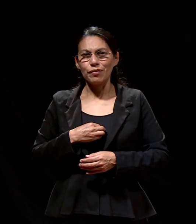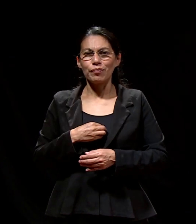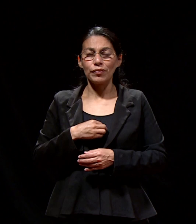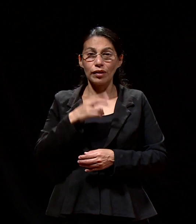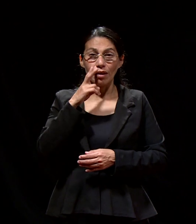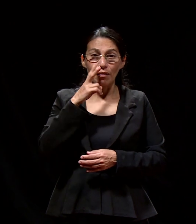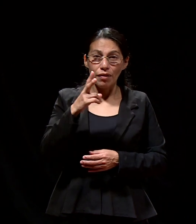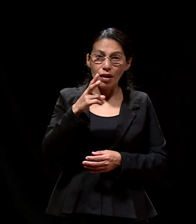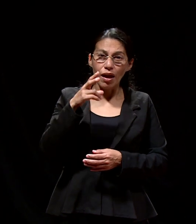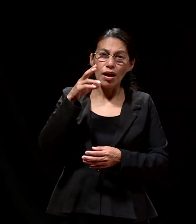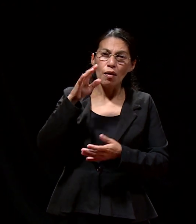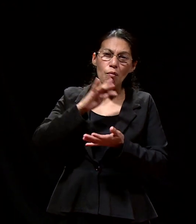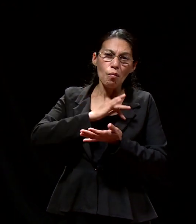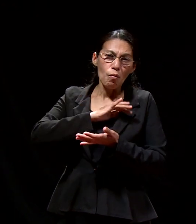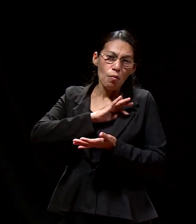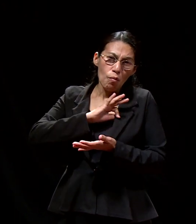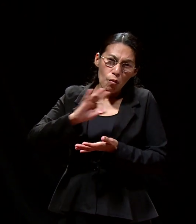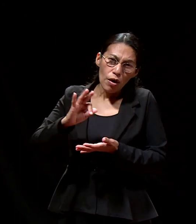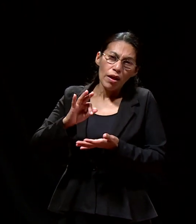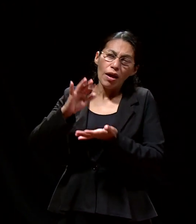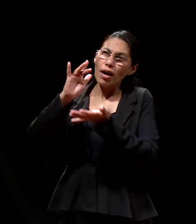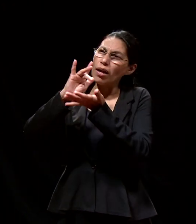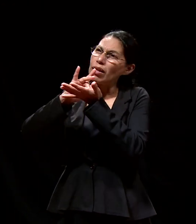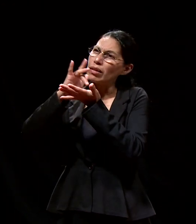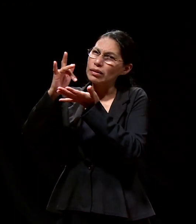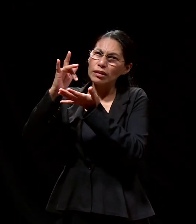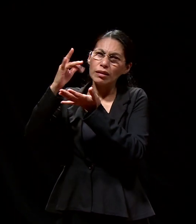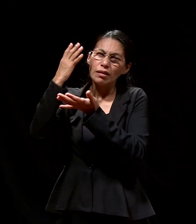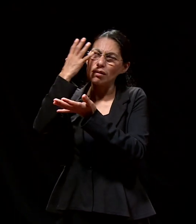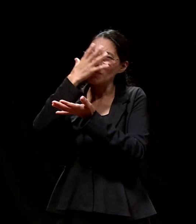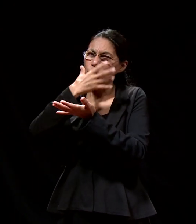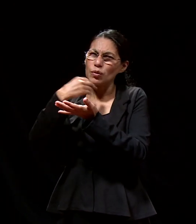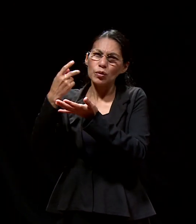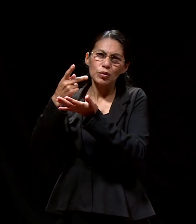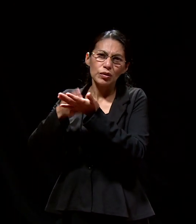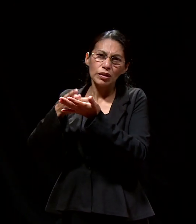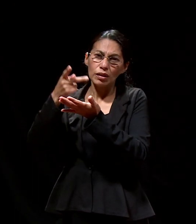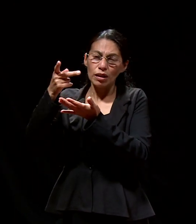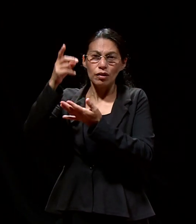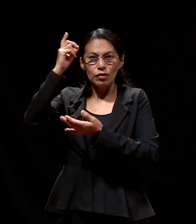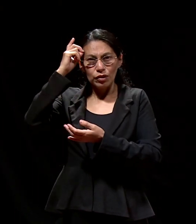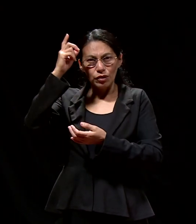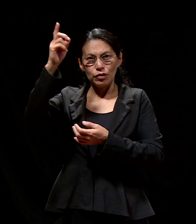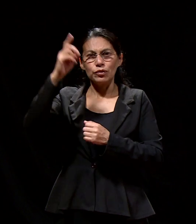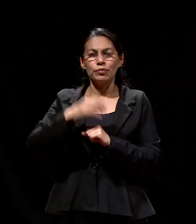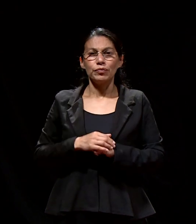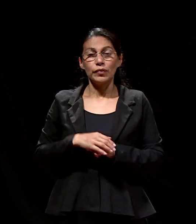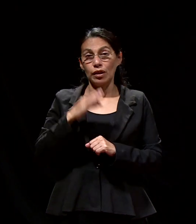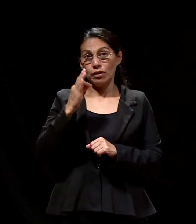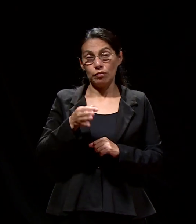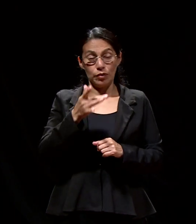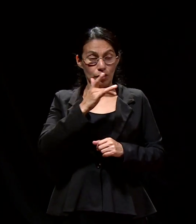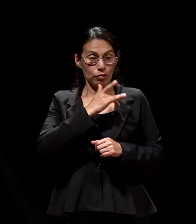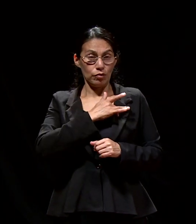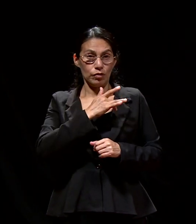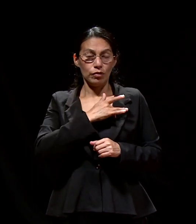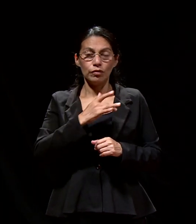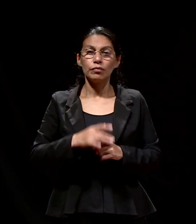mirar y agradecer este gran regalo de Jesús de aceptarlo en su corazón